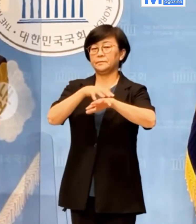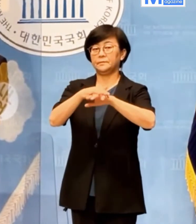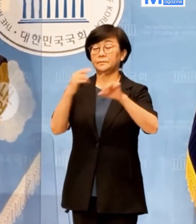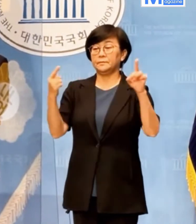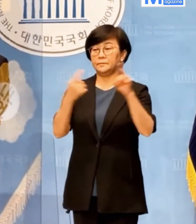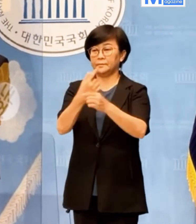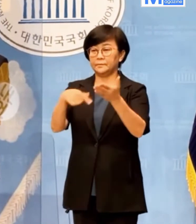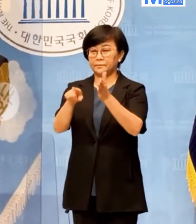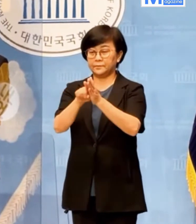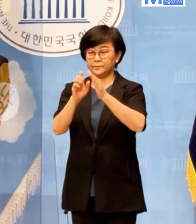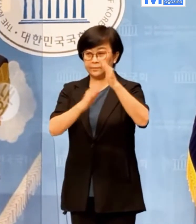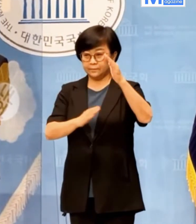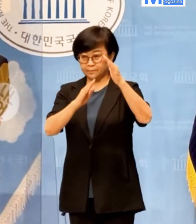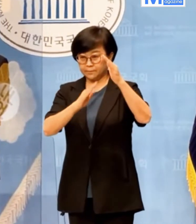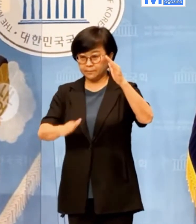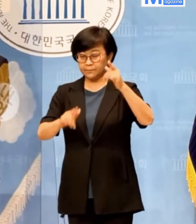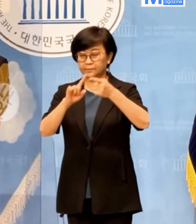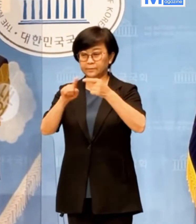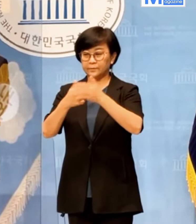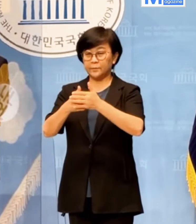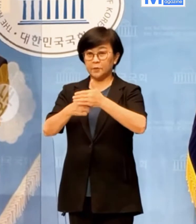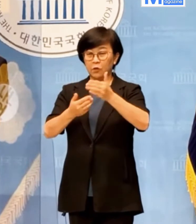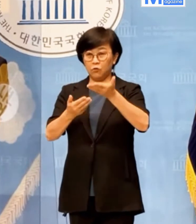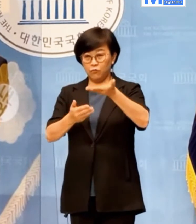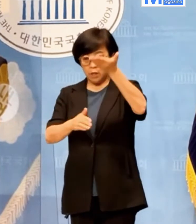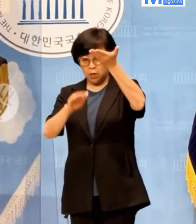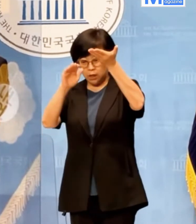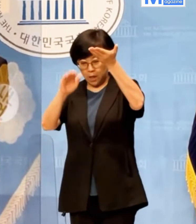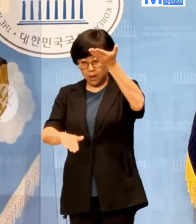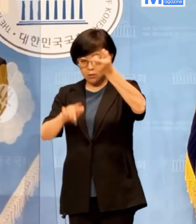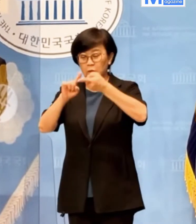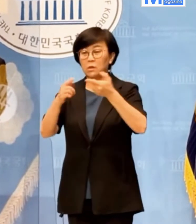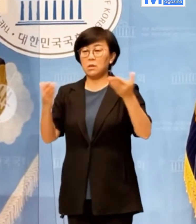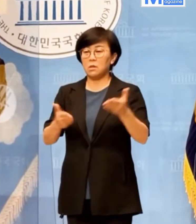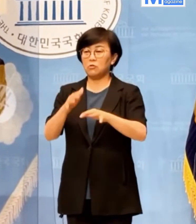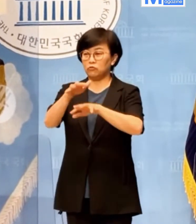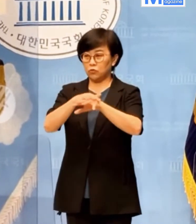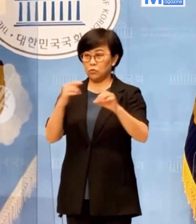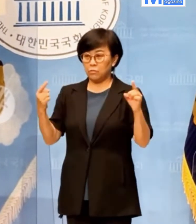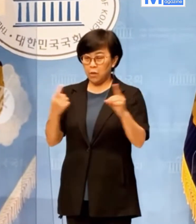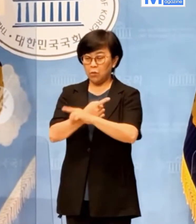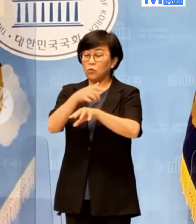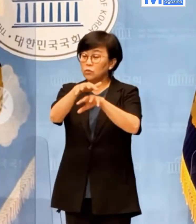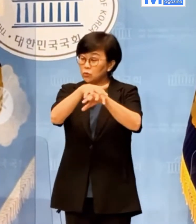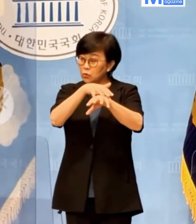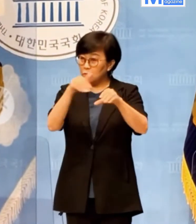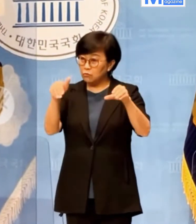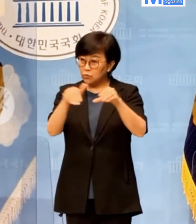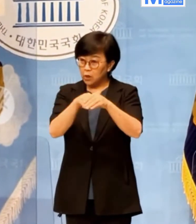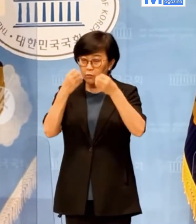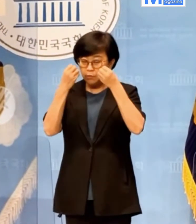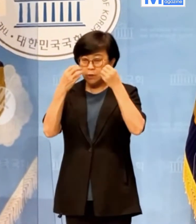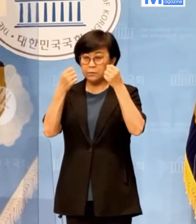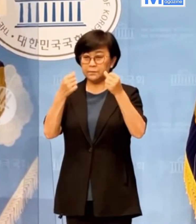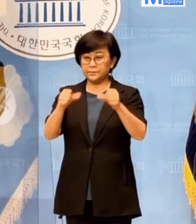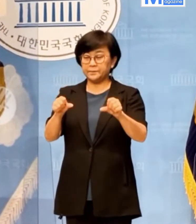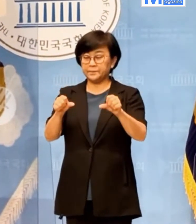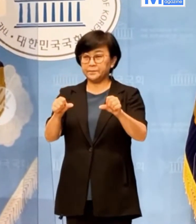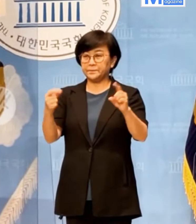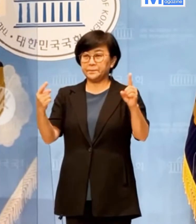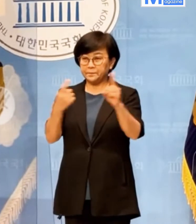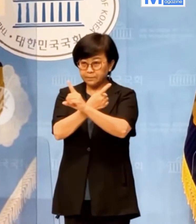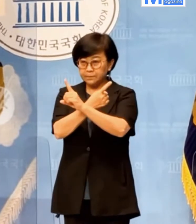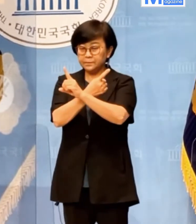통해 공공부문의 위계적 업무구조를 개혁하고 조직분화를 혁신적이고